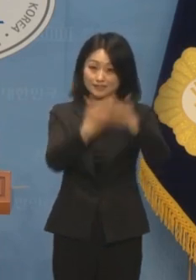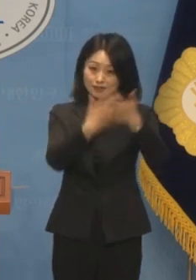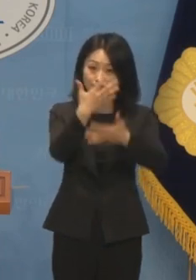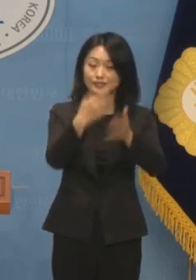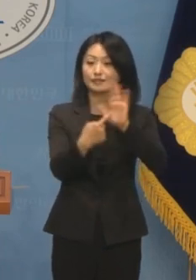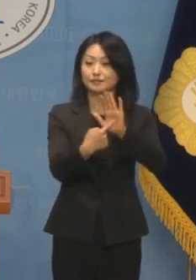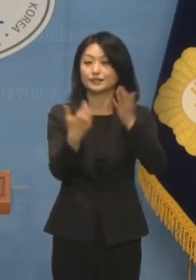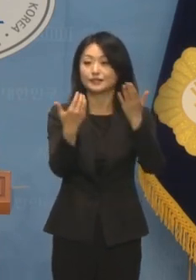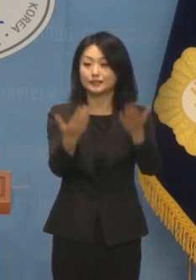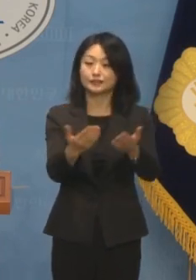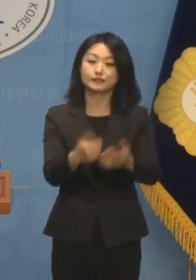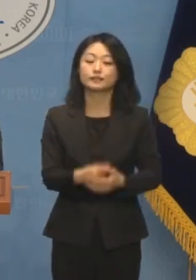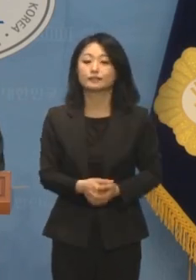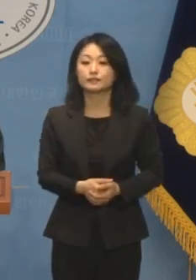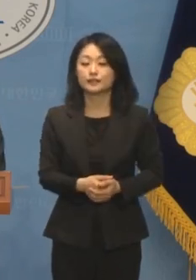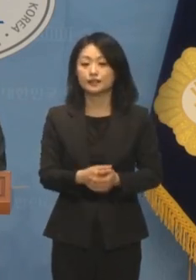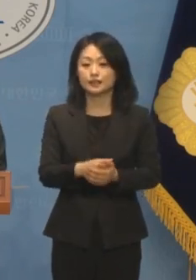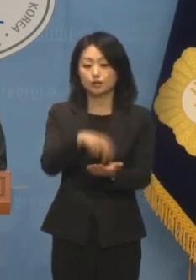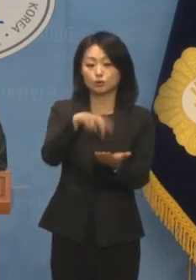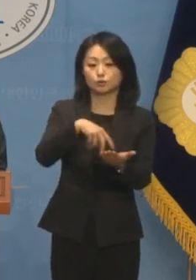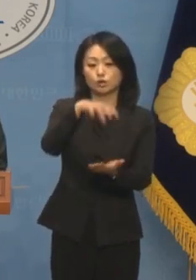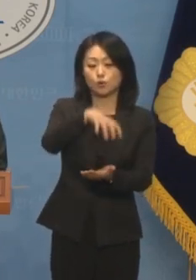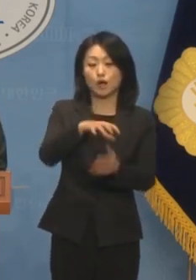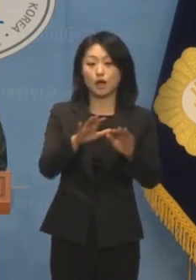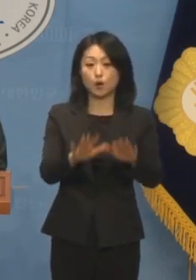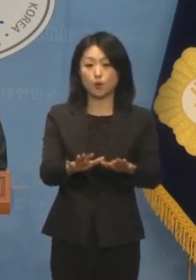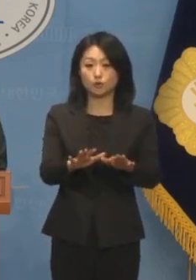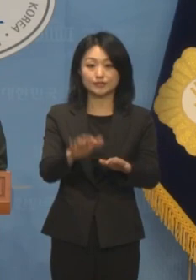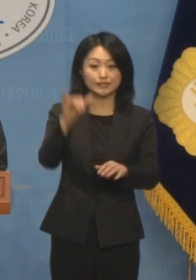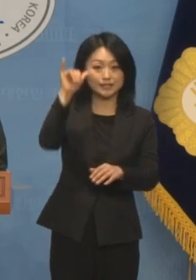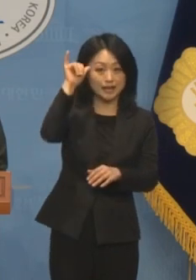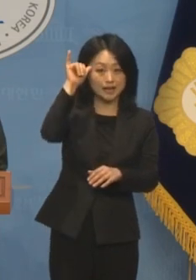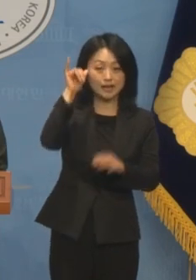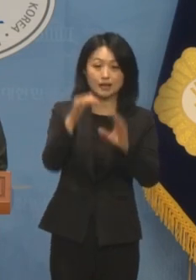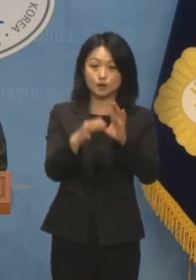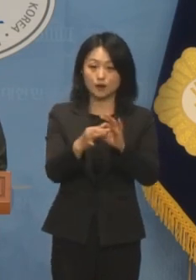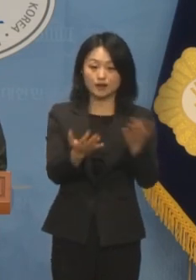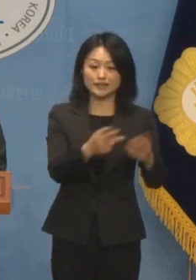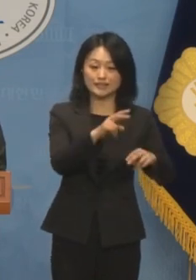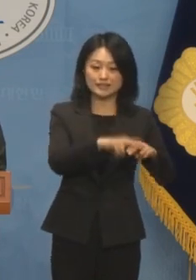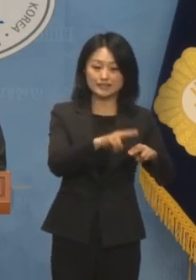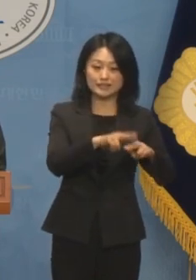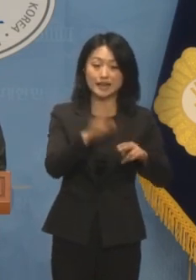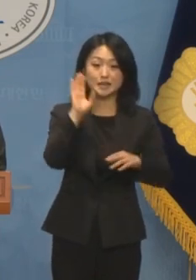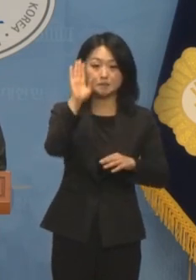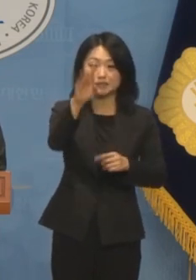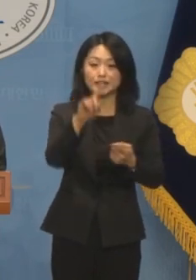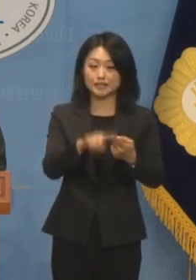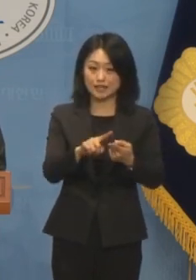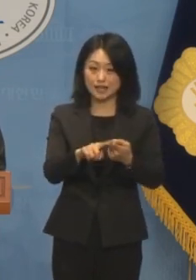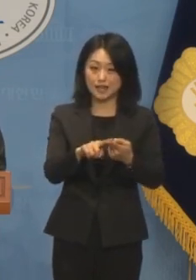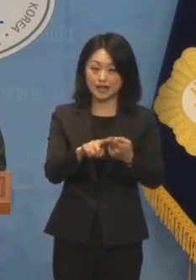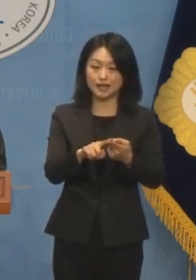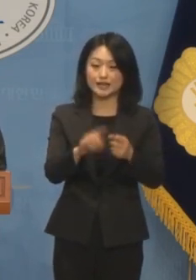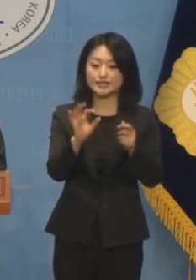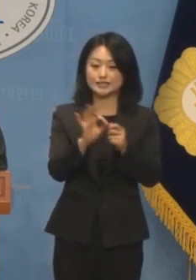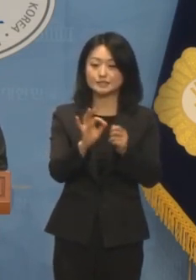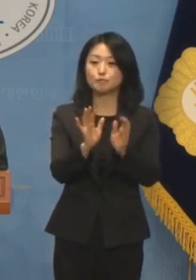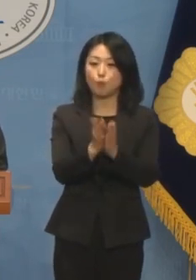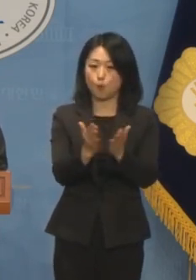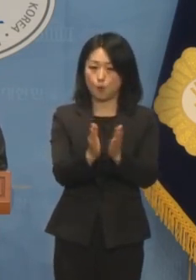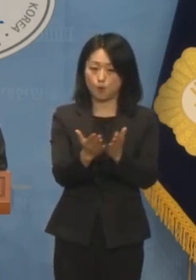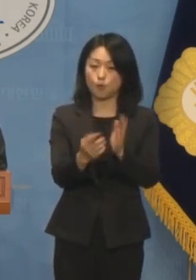예정입니다. 국회 도서관은 오늘 인공지능과 일자리의 미래에 관한 더 현안 제10호를 배관합니다.